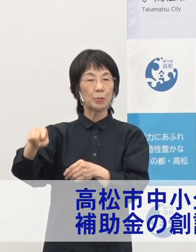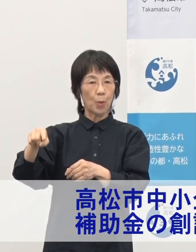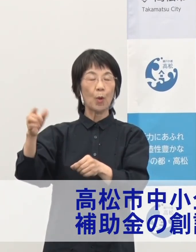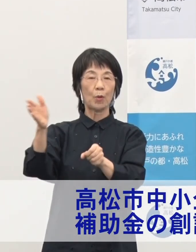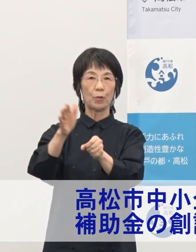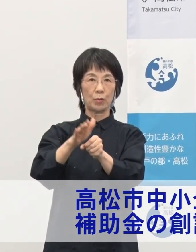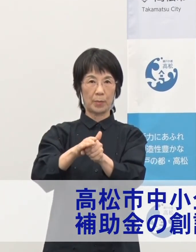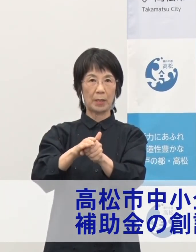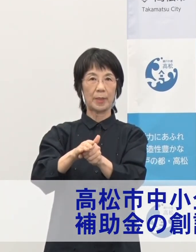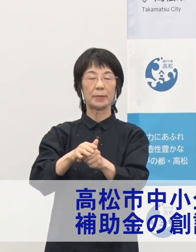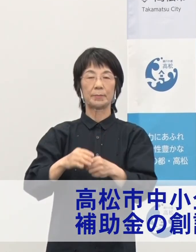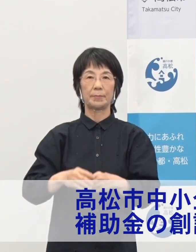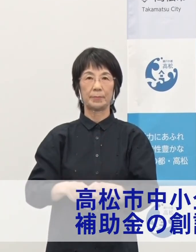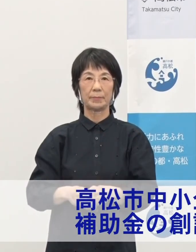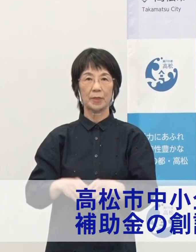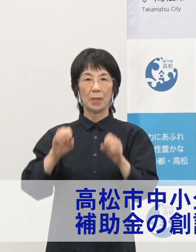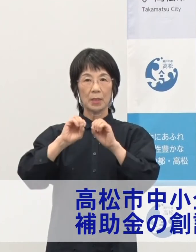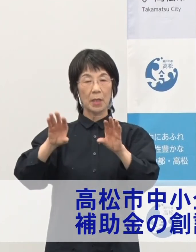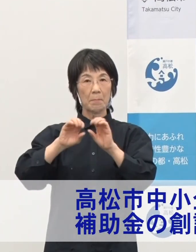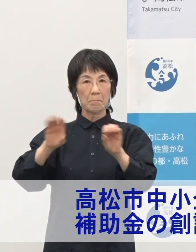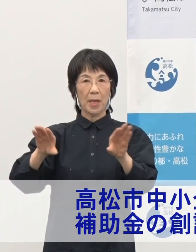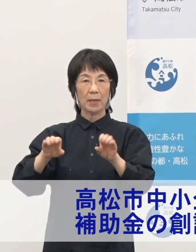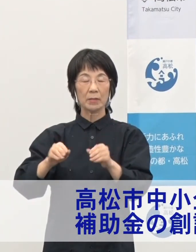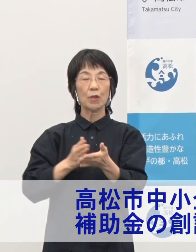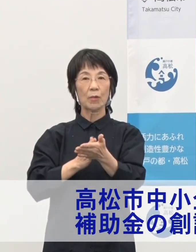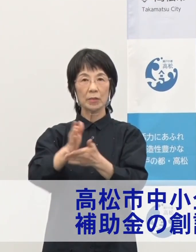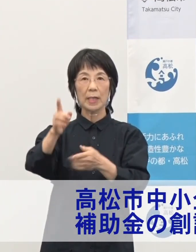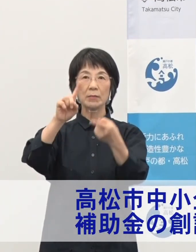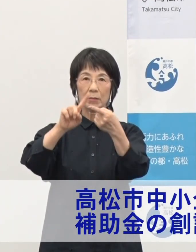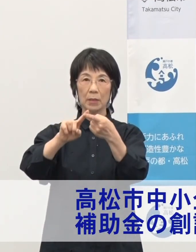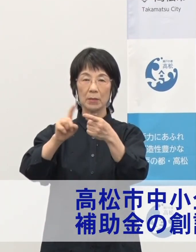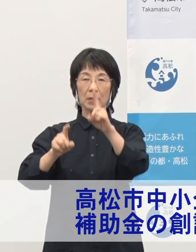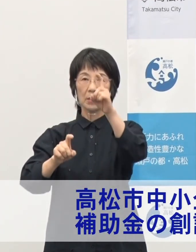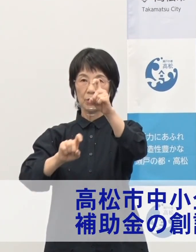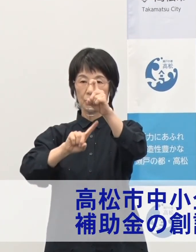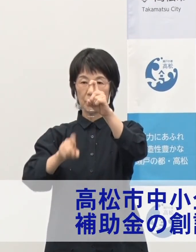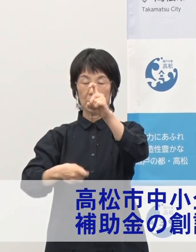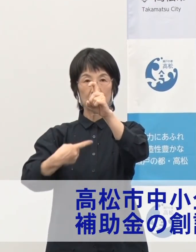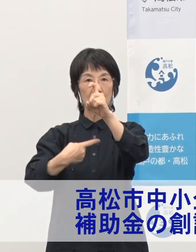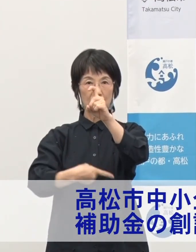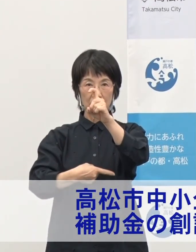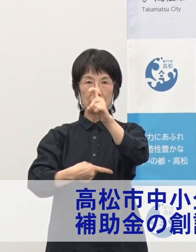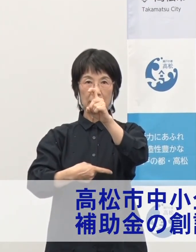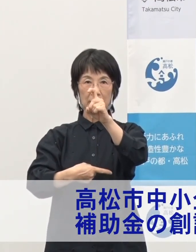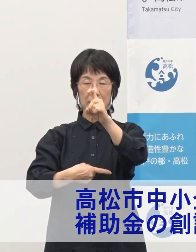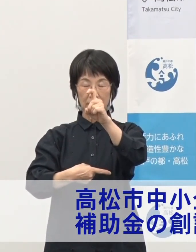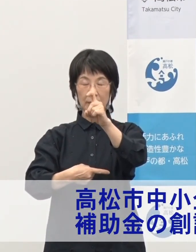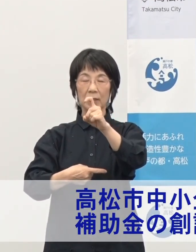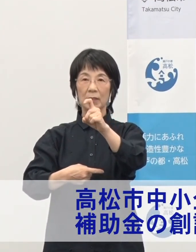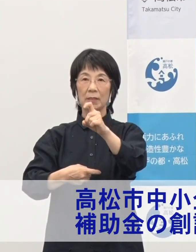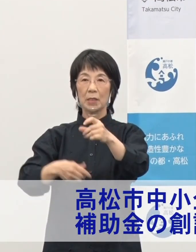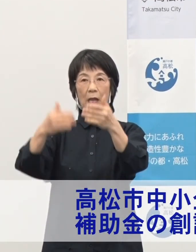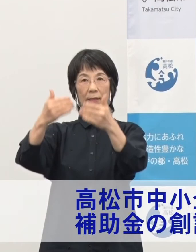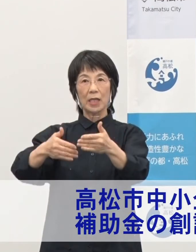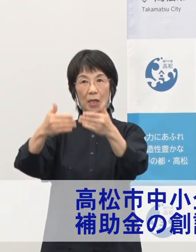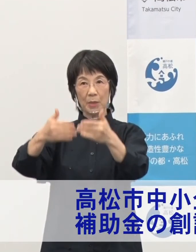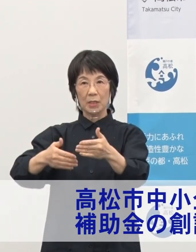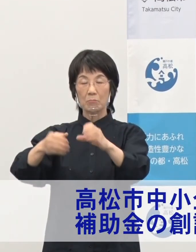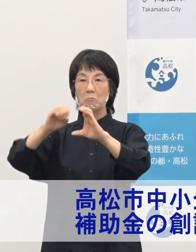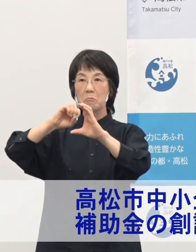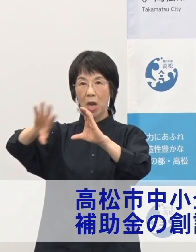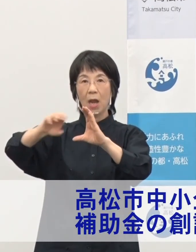ますキャンペーンのスタートにあたりまして10月1日から本キャンペーンのテレビ cmも放映をいたしまし